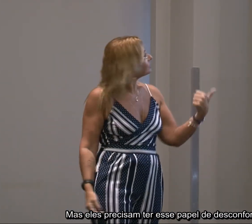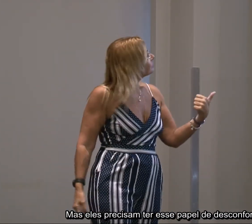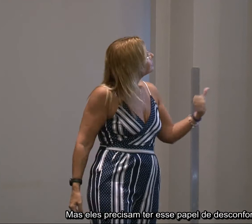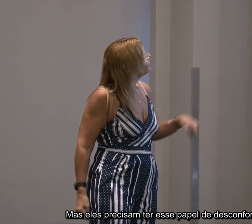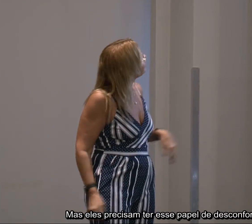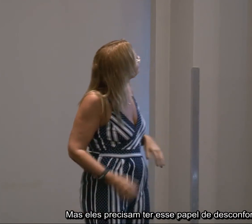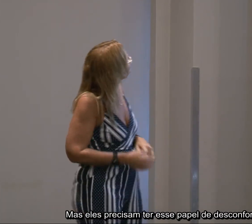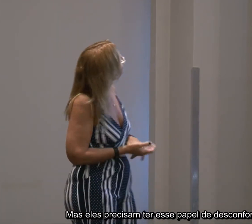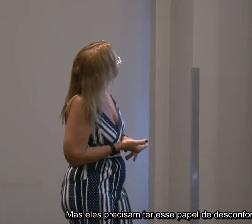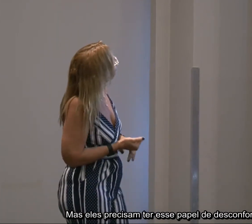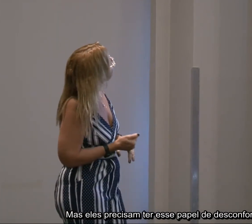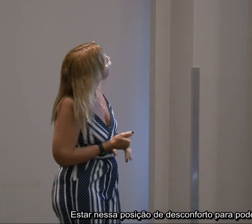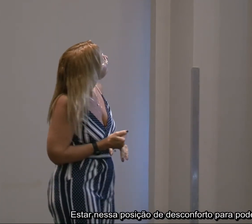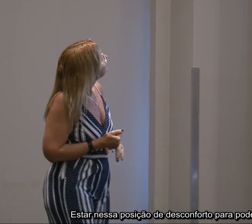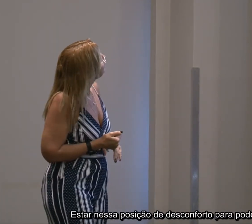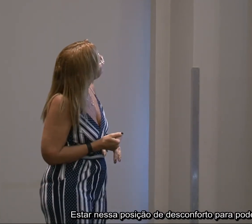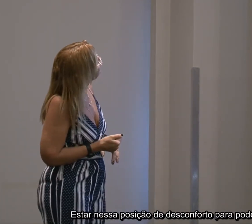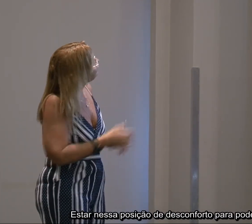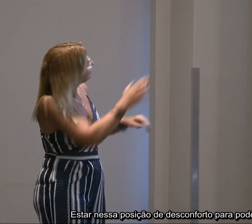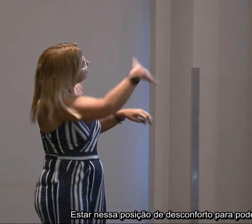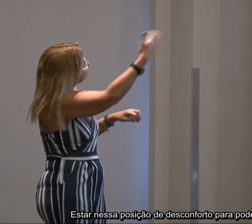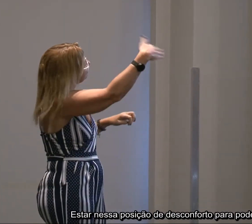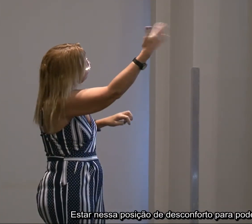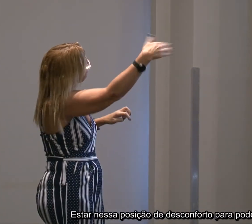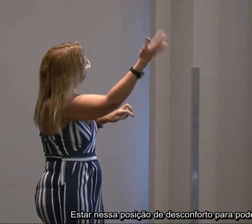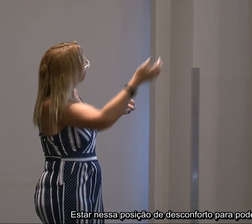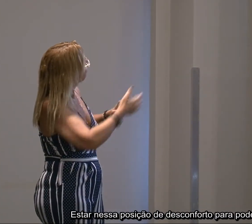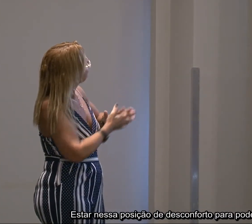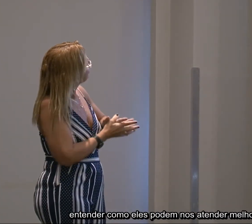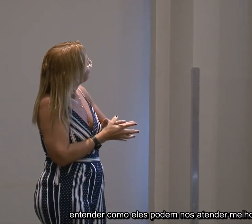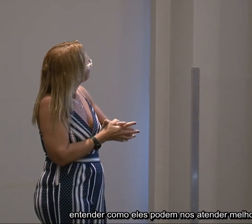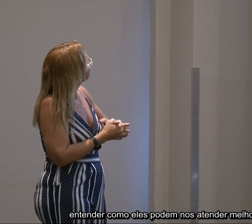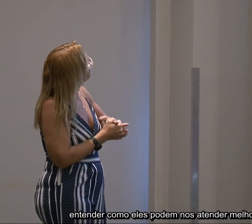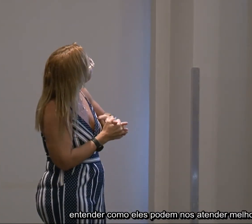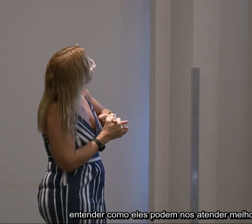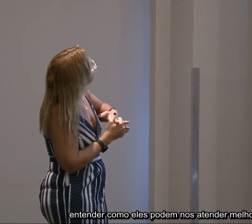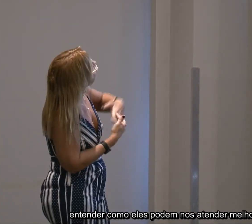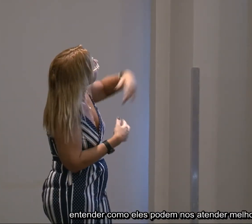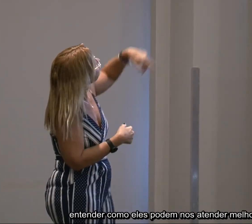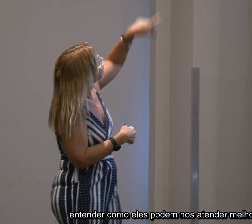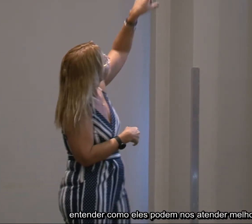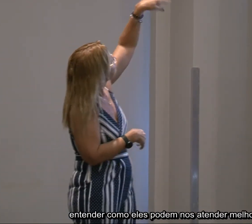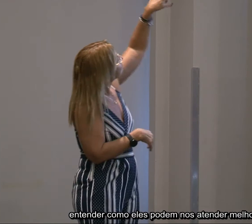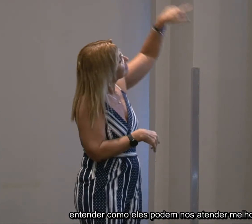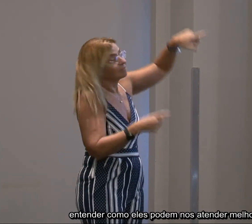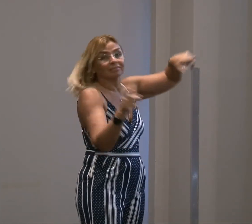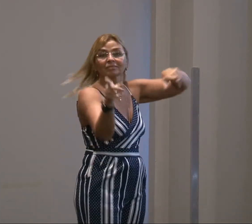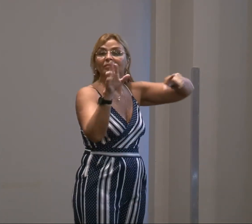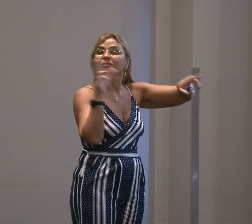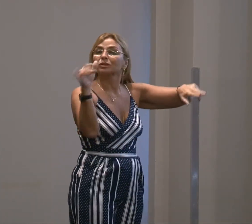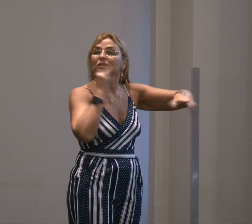esse papel de desconforto, estarem nessa posição de desconforto para poder entender como é que eles podem nos atender melhor.